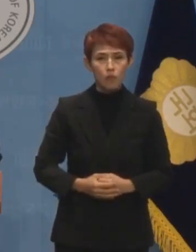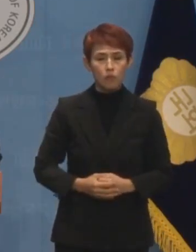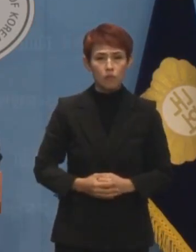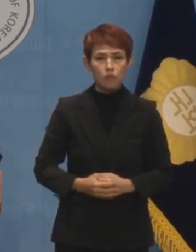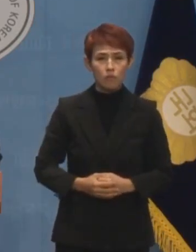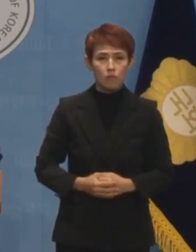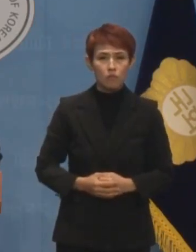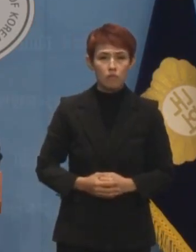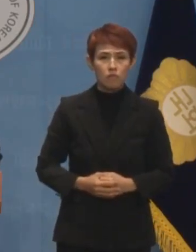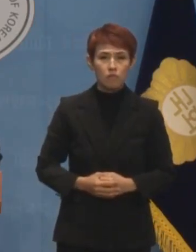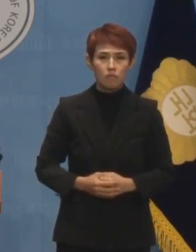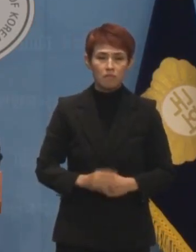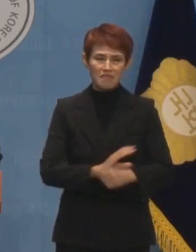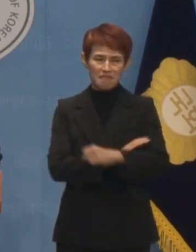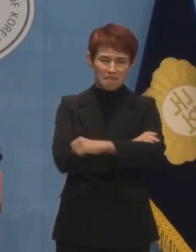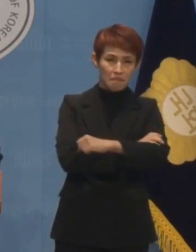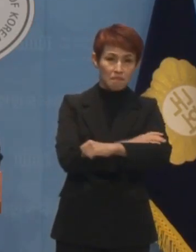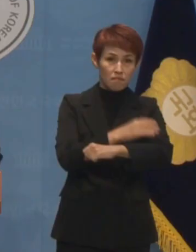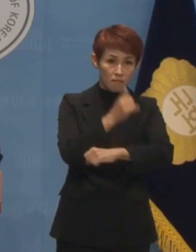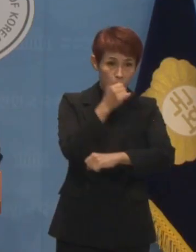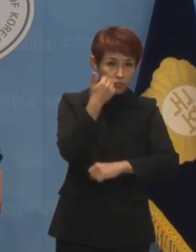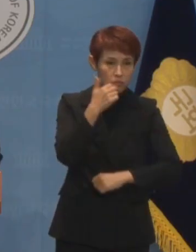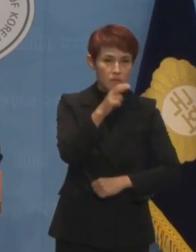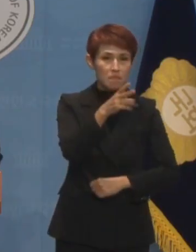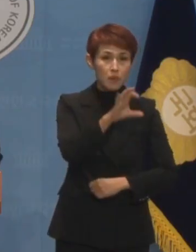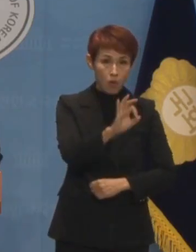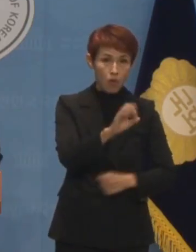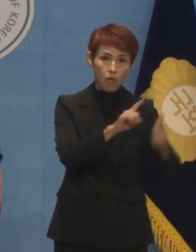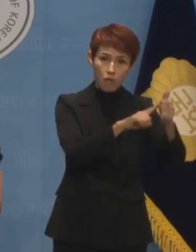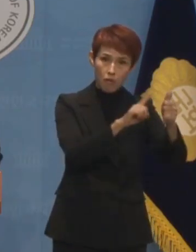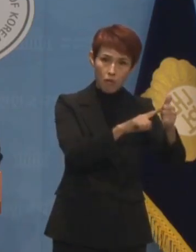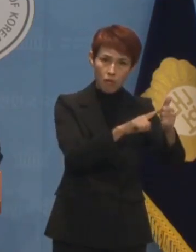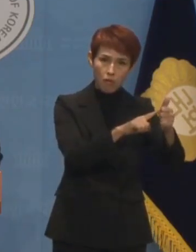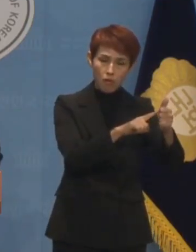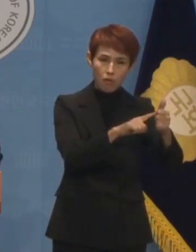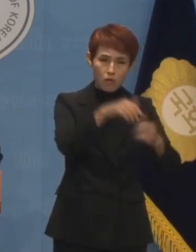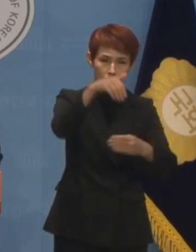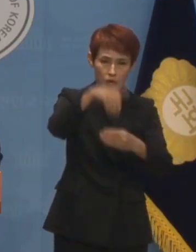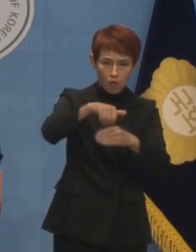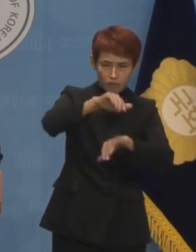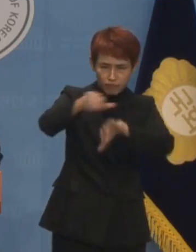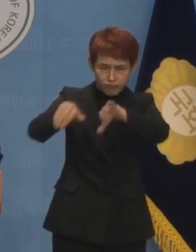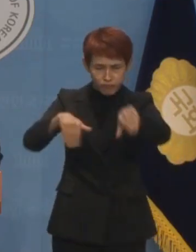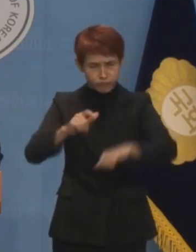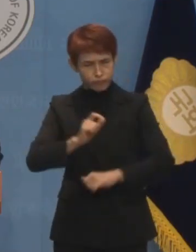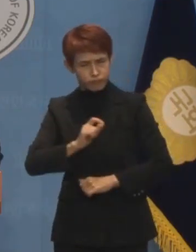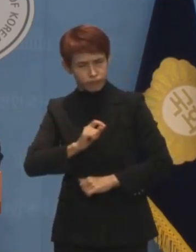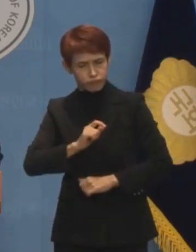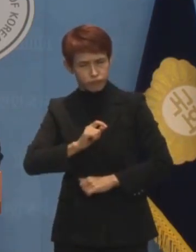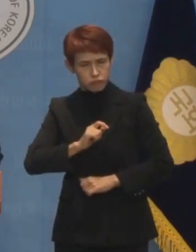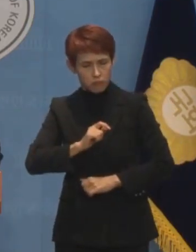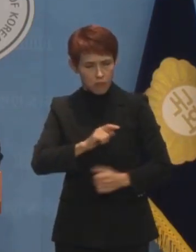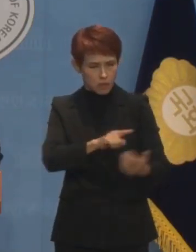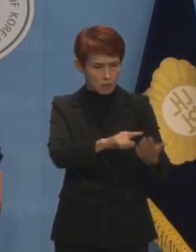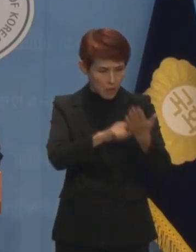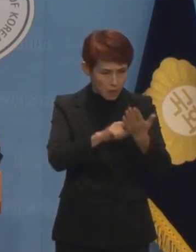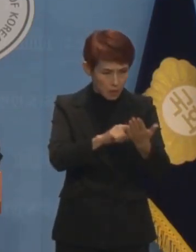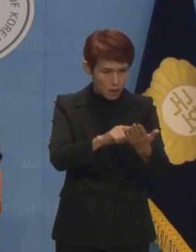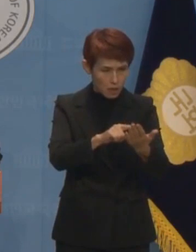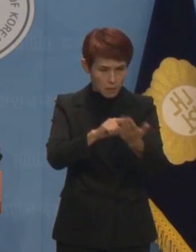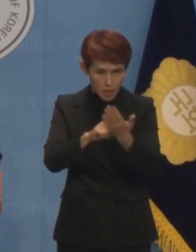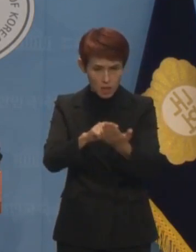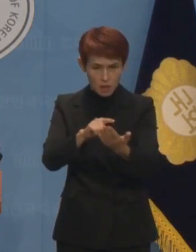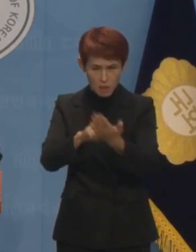범여권 마쿠 실세로 의심받는 명태균 씨의 각종 선거 관여 의혹이 고구마 줄기처럼 엮어